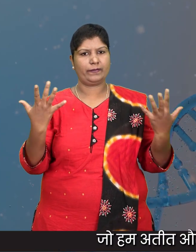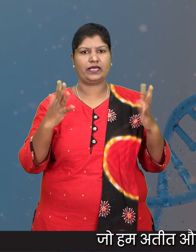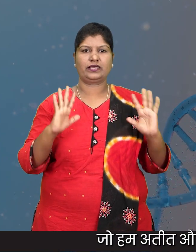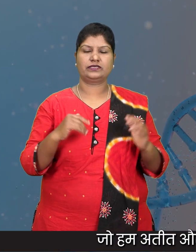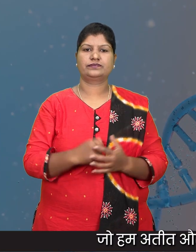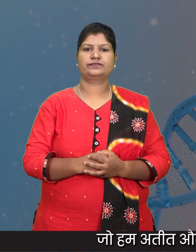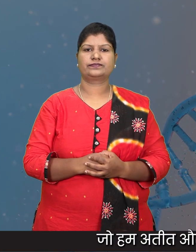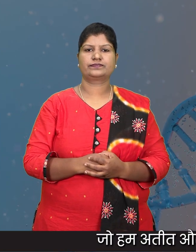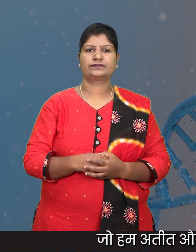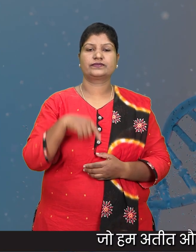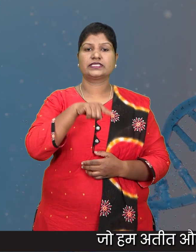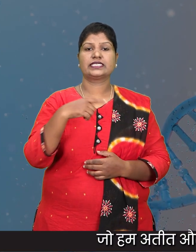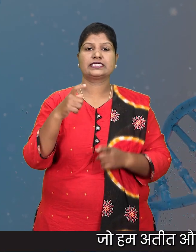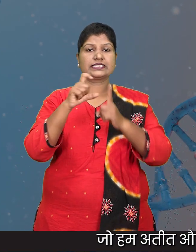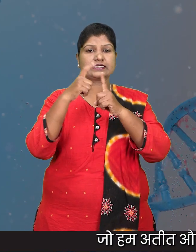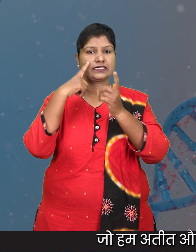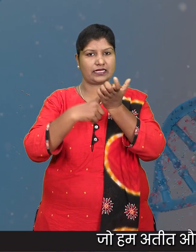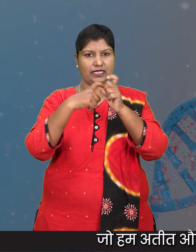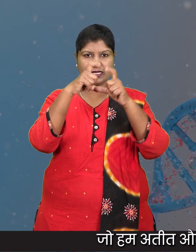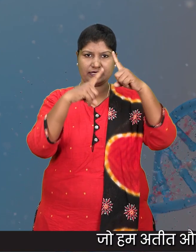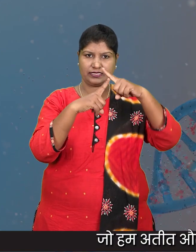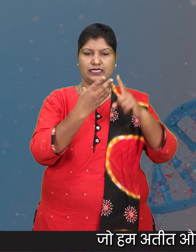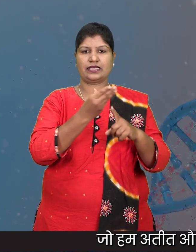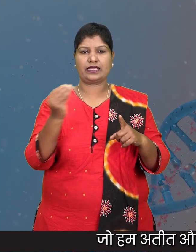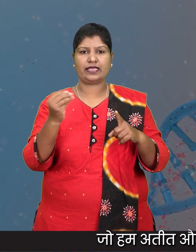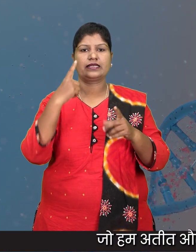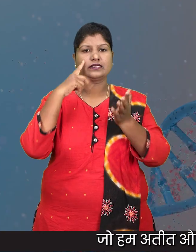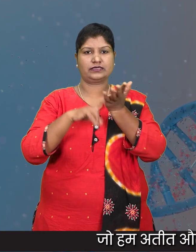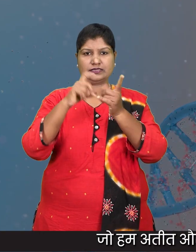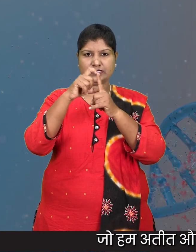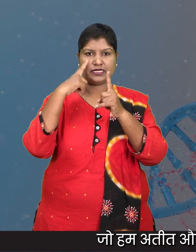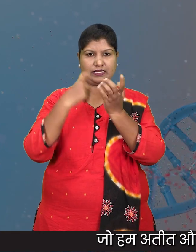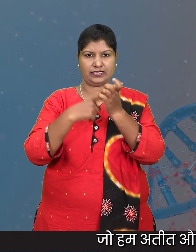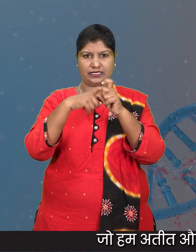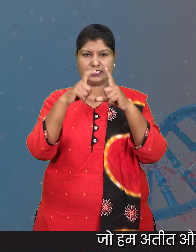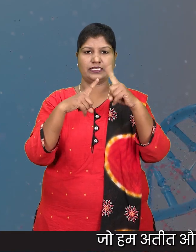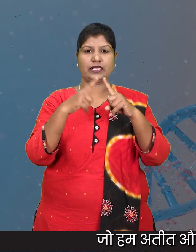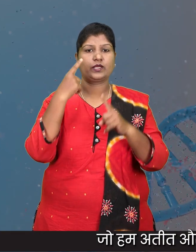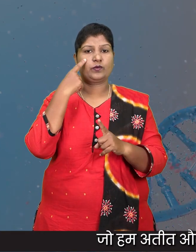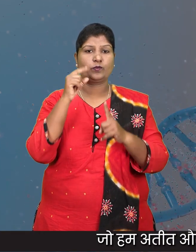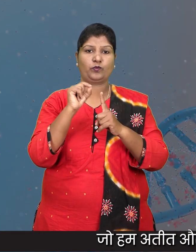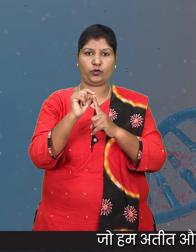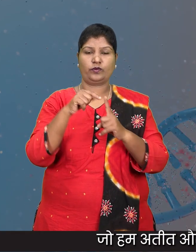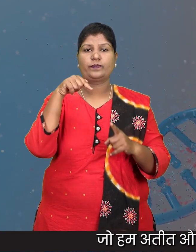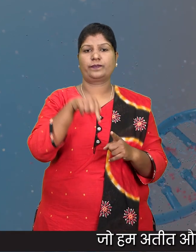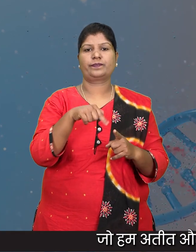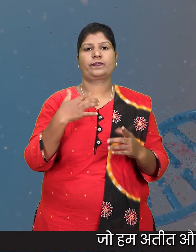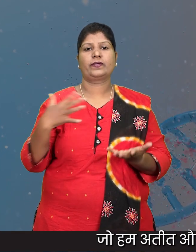जो हम अतीत और वर्तमान के जीवों से प्राप्त कर सकते हैं।